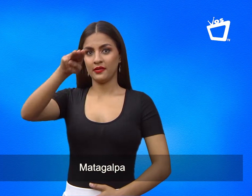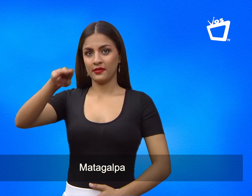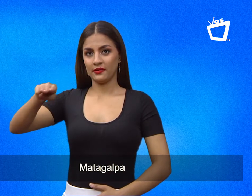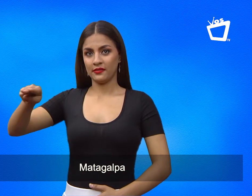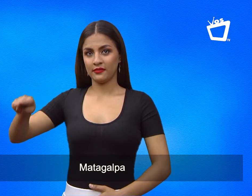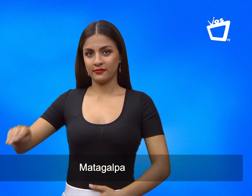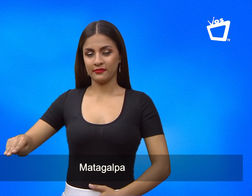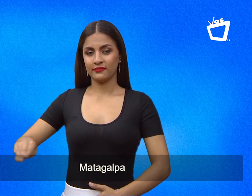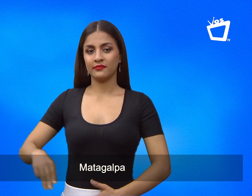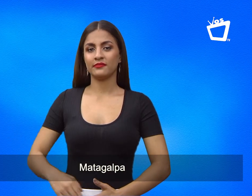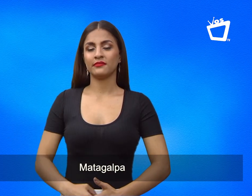Matagalpa.